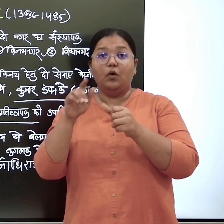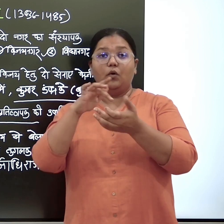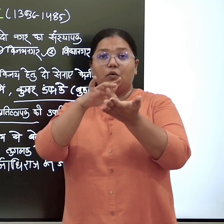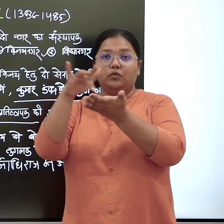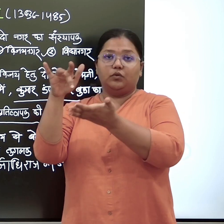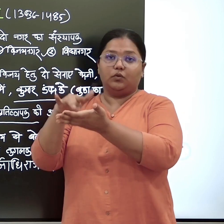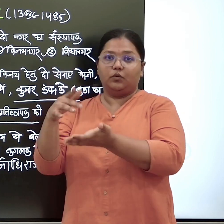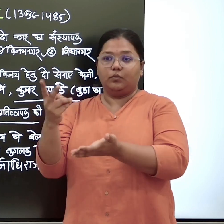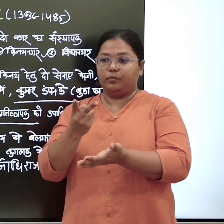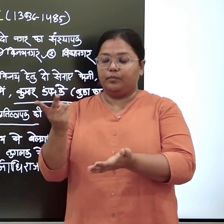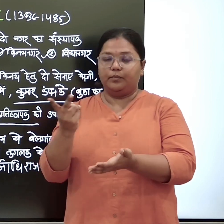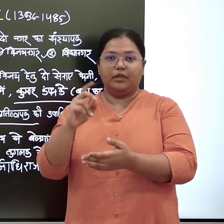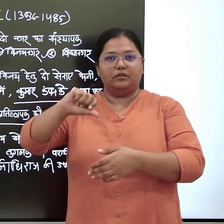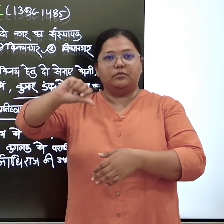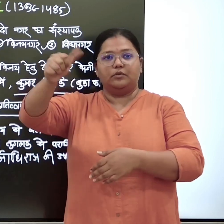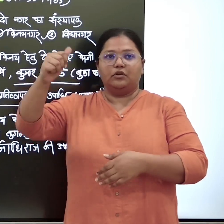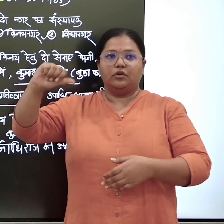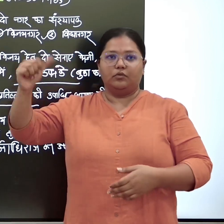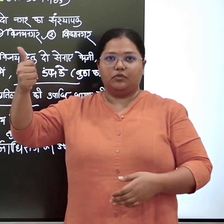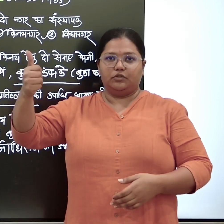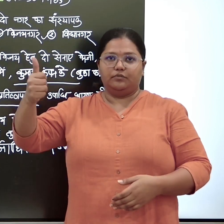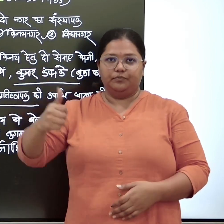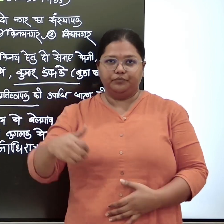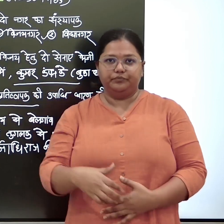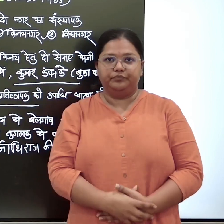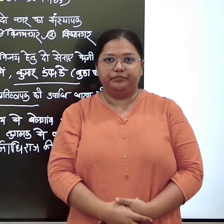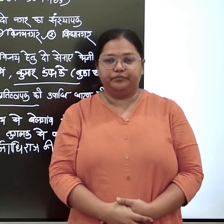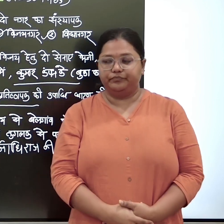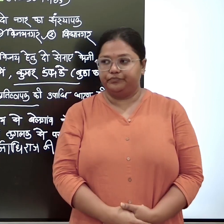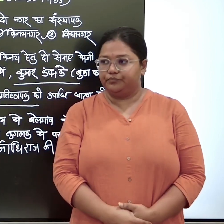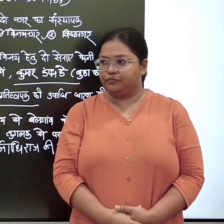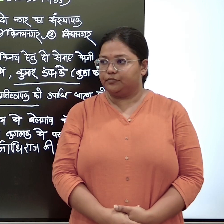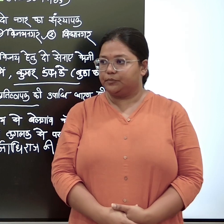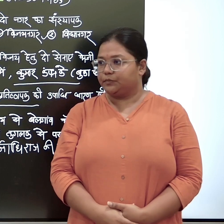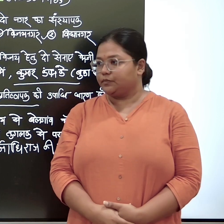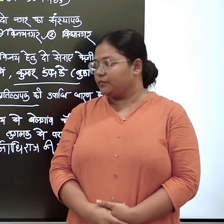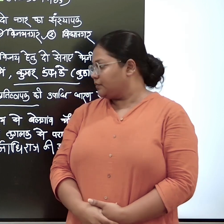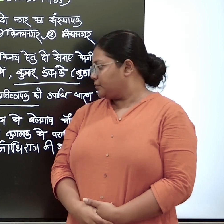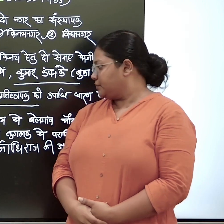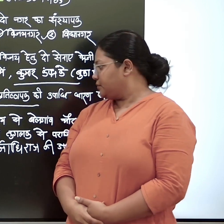में पढ़ रहे हैं, ठीक है। आगे बढ़े,